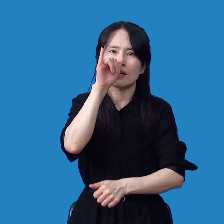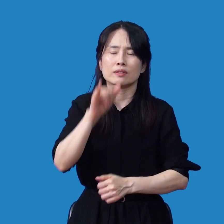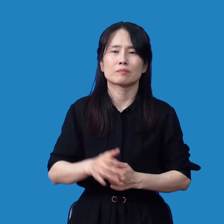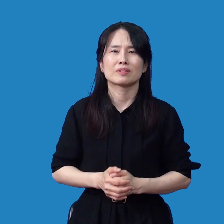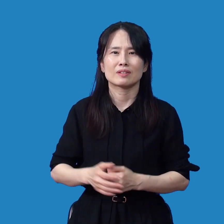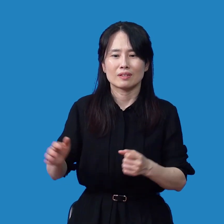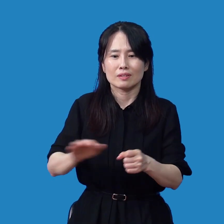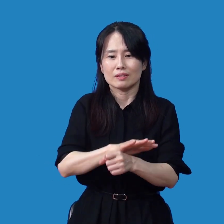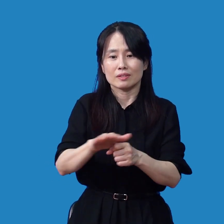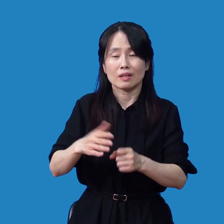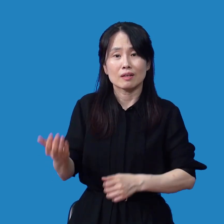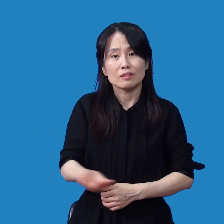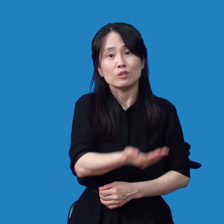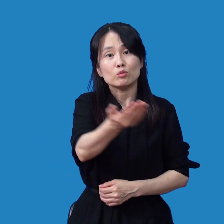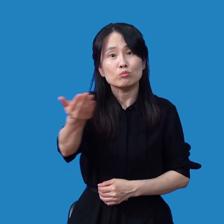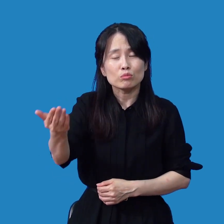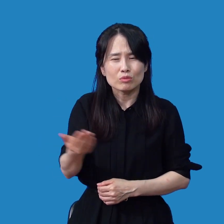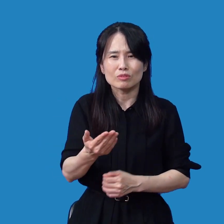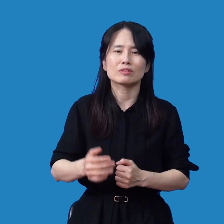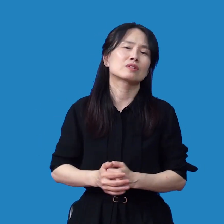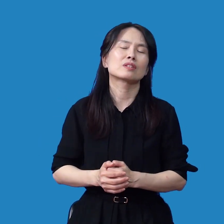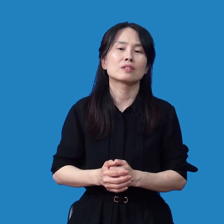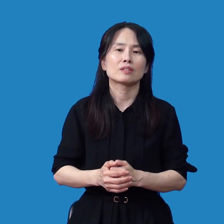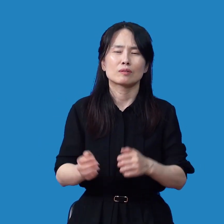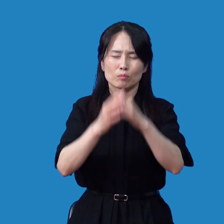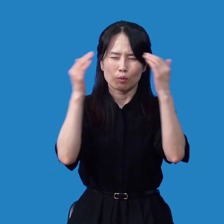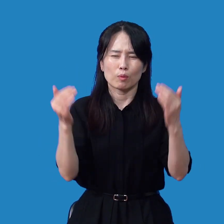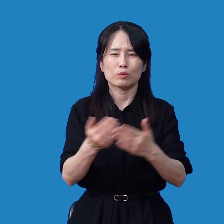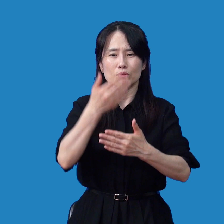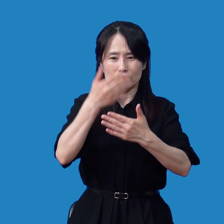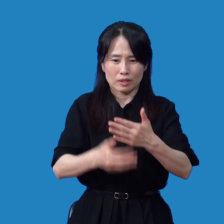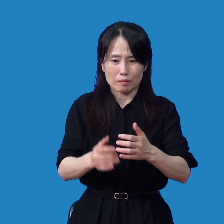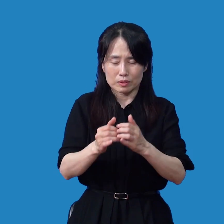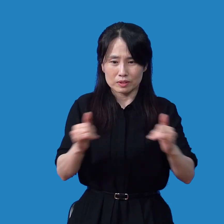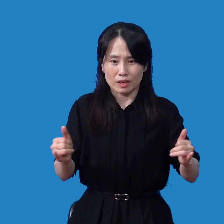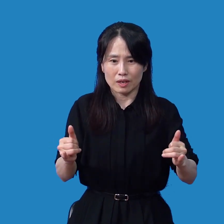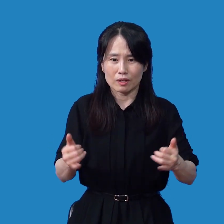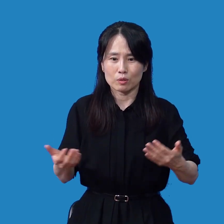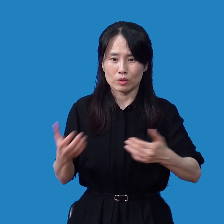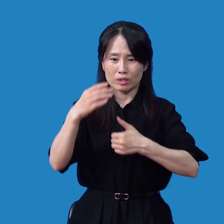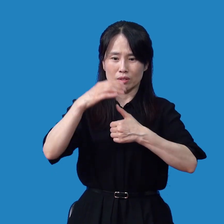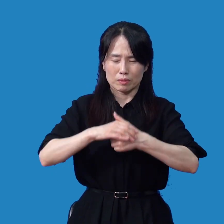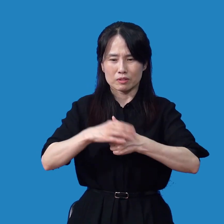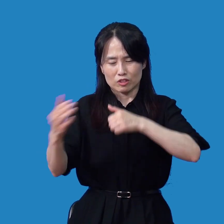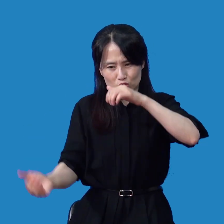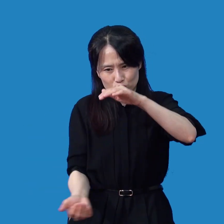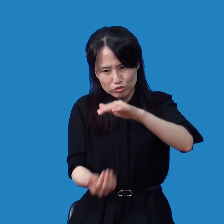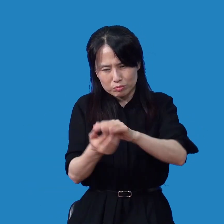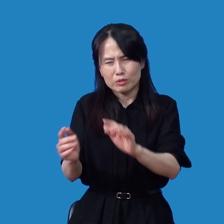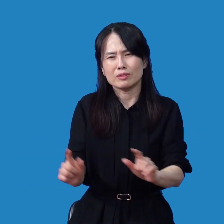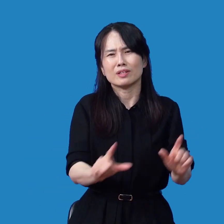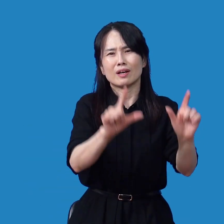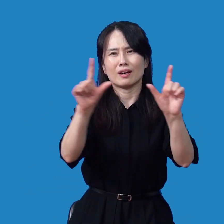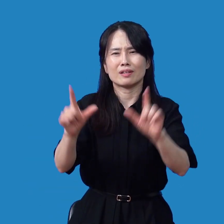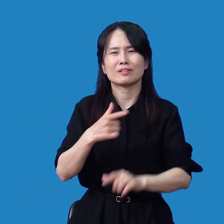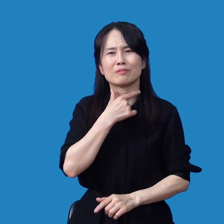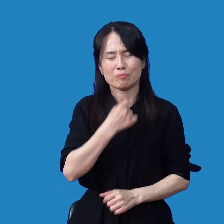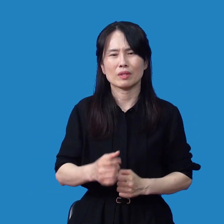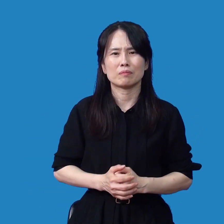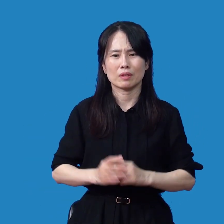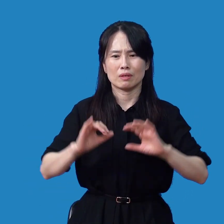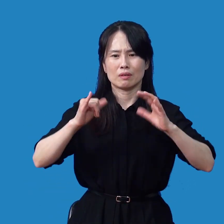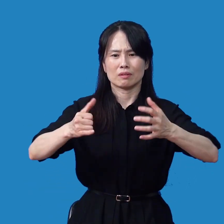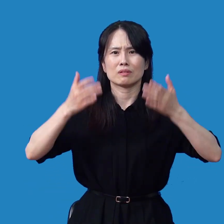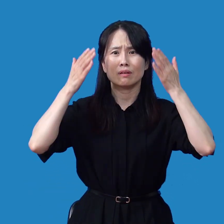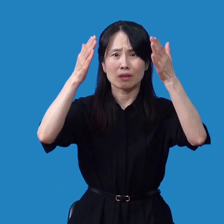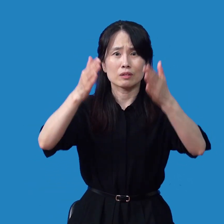사랑하는 우리 사문 가족들이 다 남은 자로 사명 감당하면서 살 수 있기를 바랍니다. 여러분, 세상을